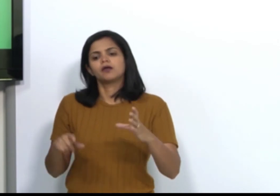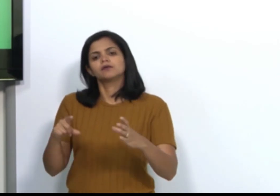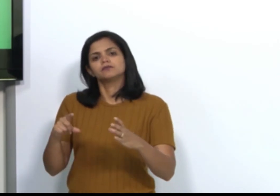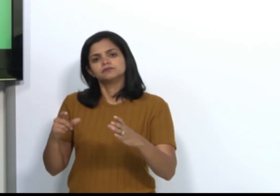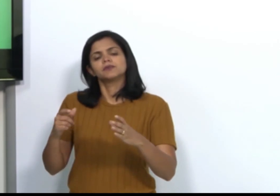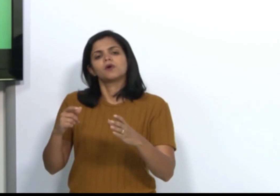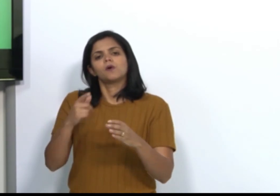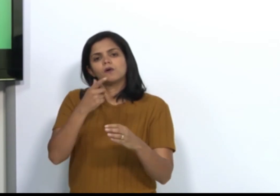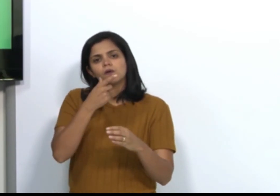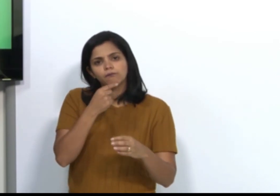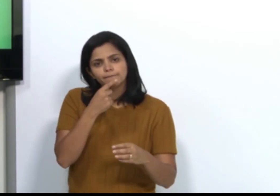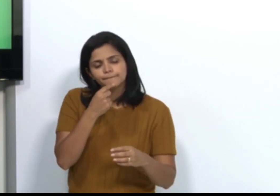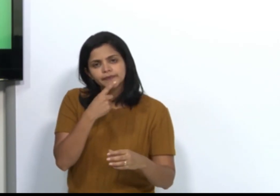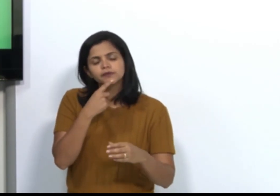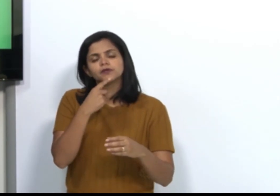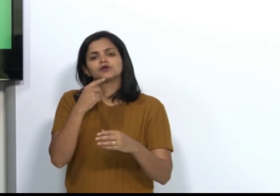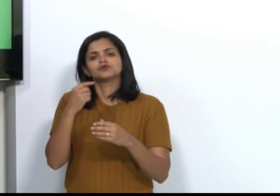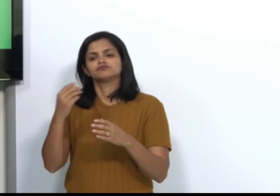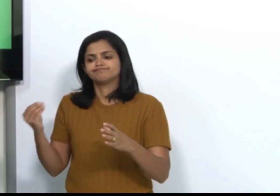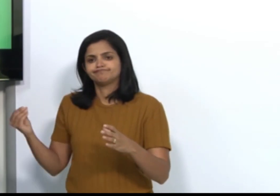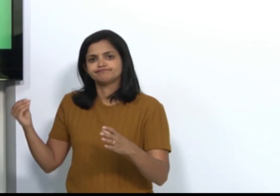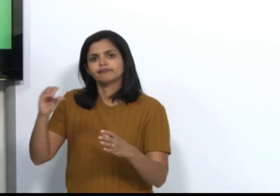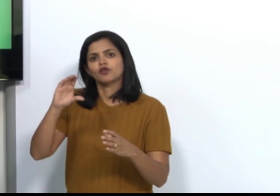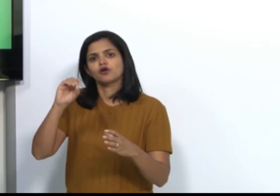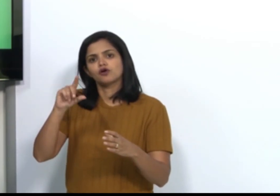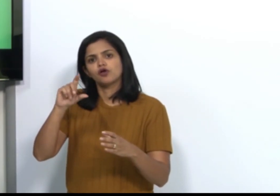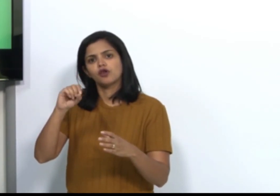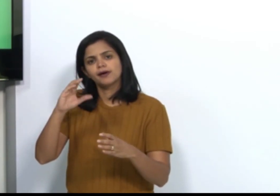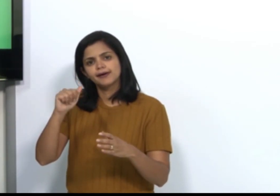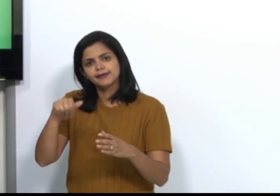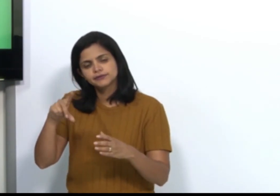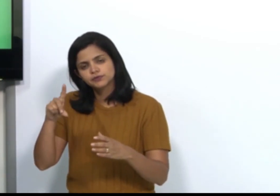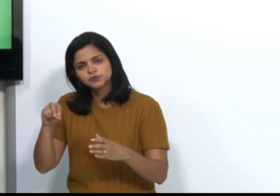colocar dever, homem,